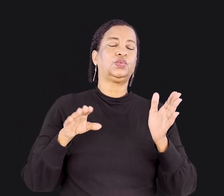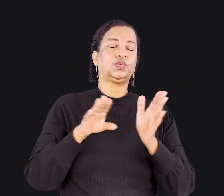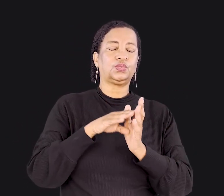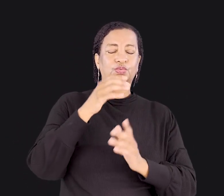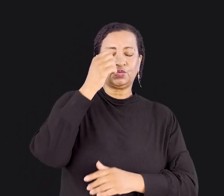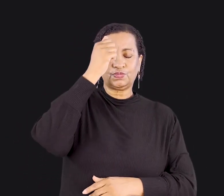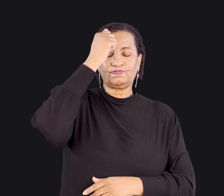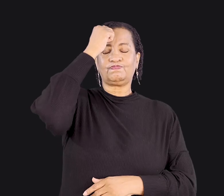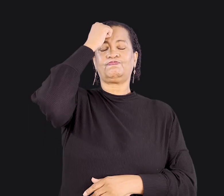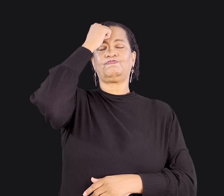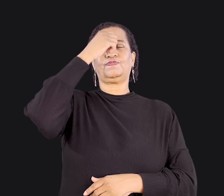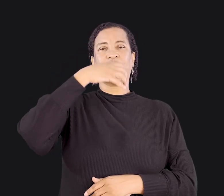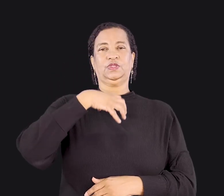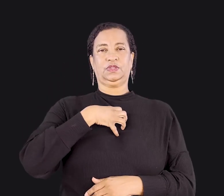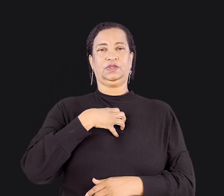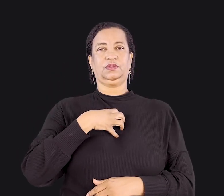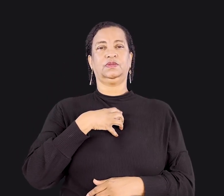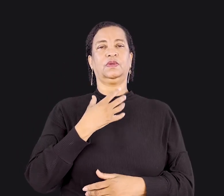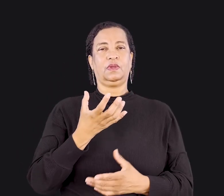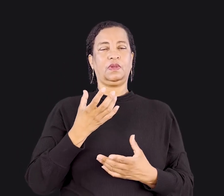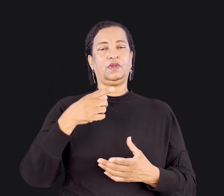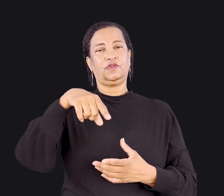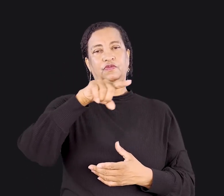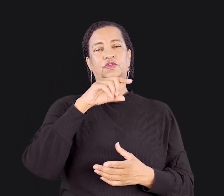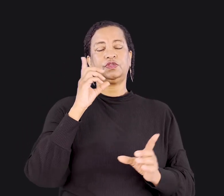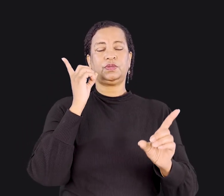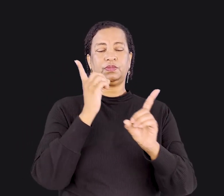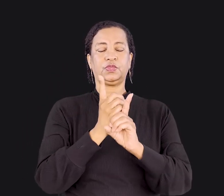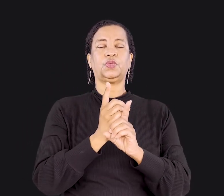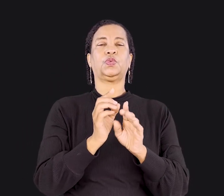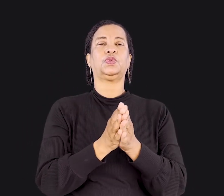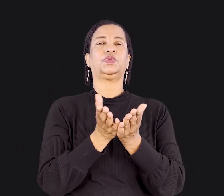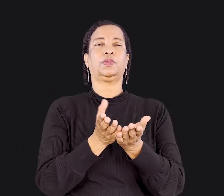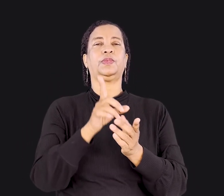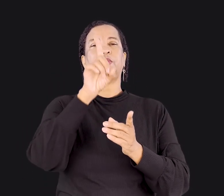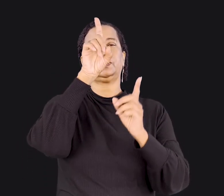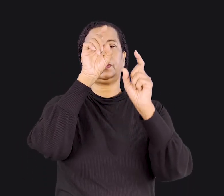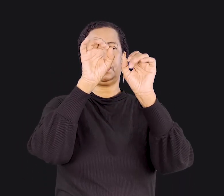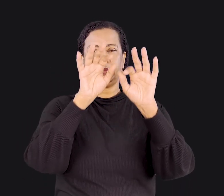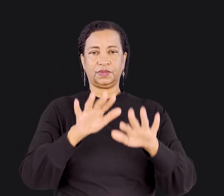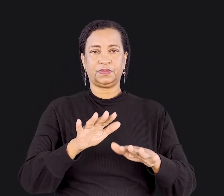arrependimento. Conto com você para o próximo encontro com a palavra. Deus te abençoe.